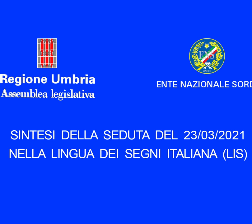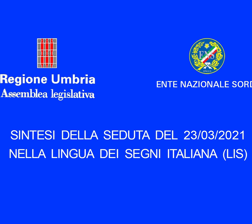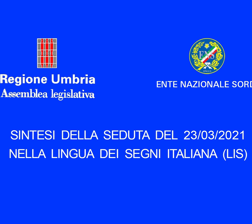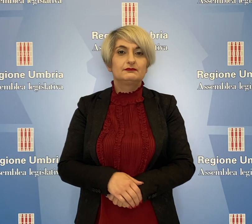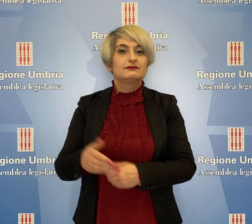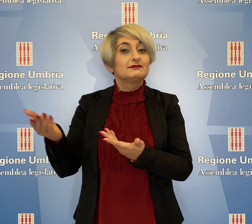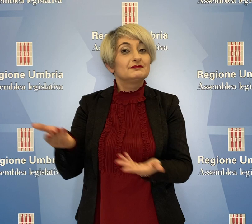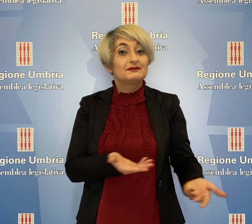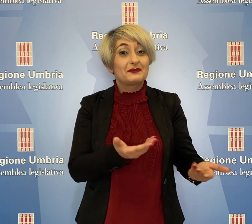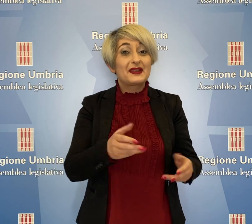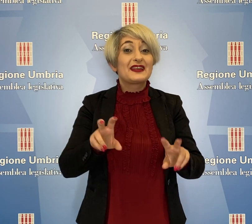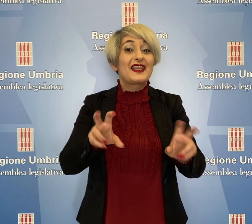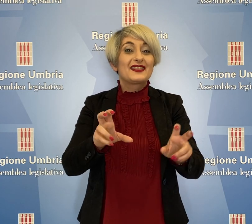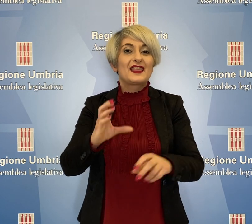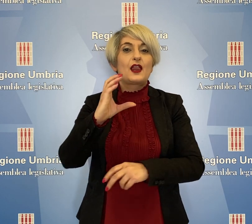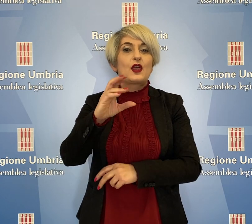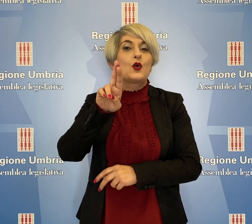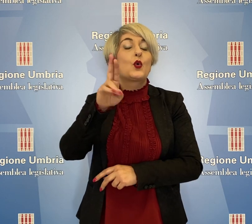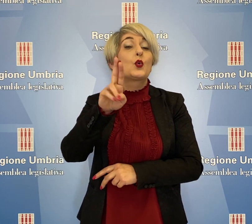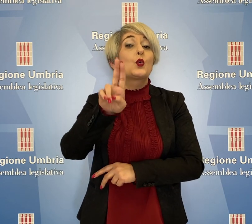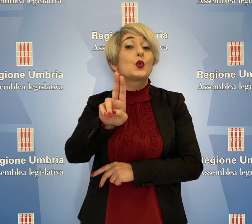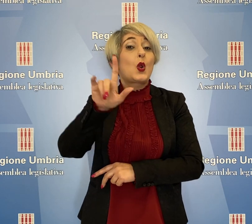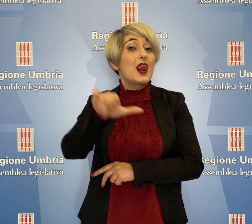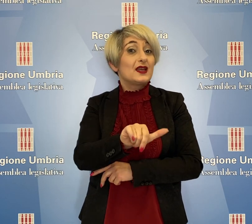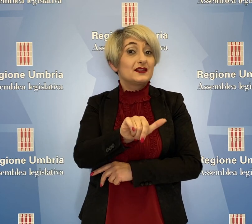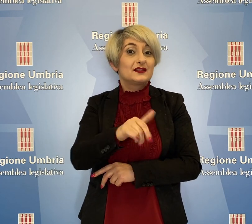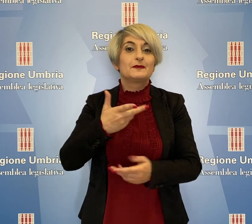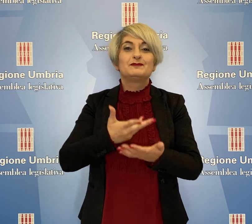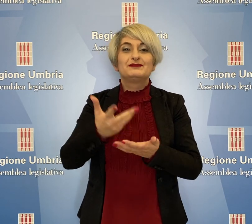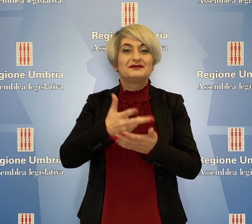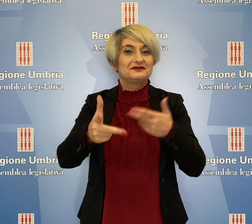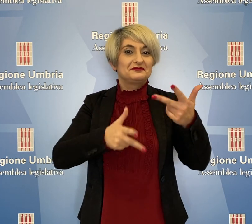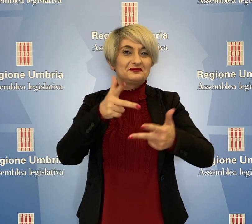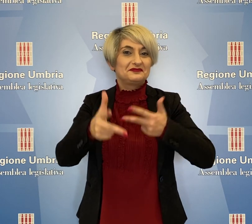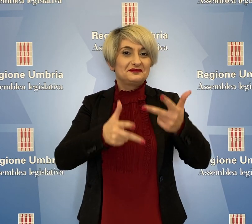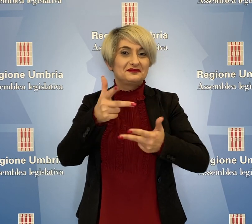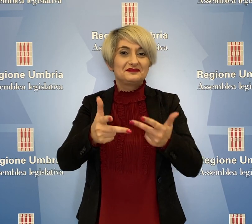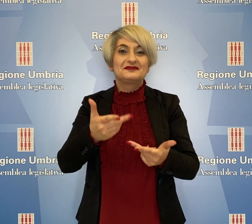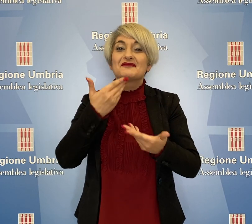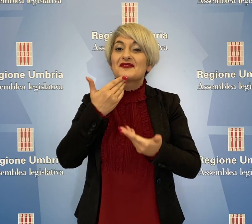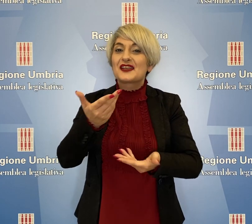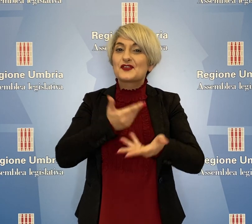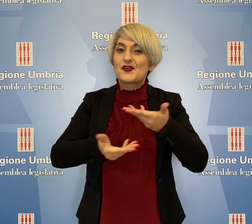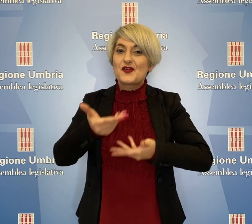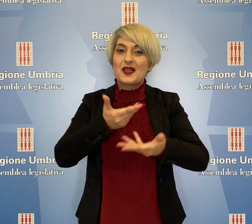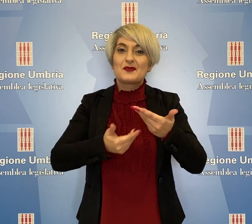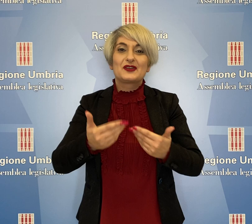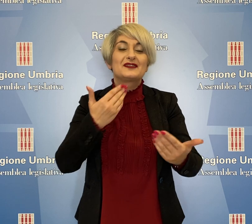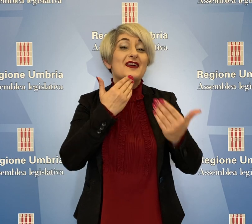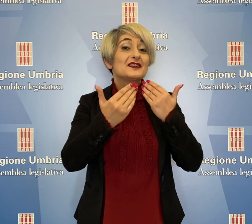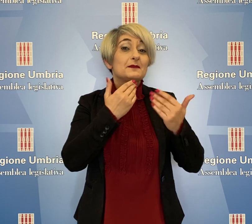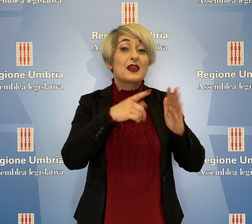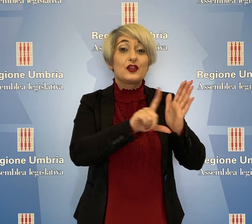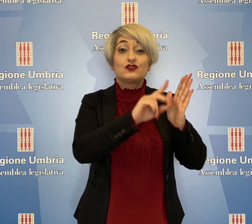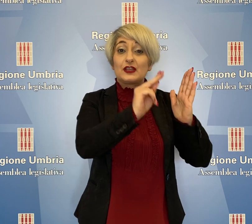benvenuti a te le crew liszt il notiziario nella lingua dei segni frutto della collaborazione tra l'assemblea legislativa